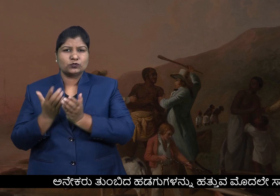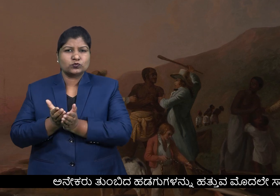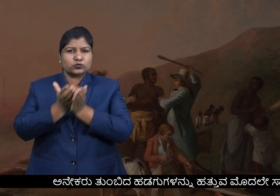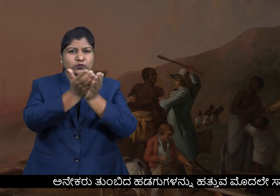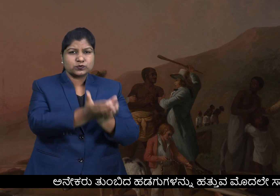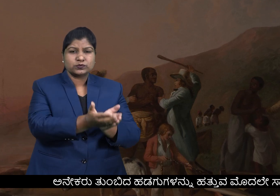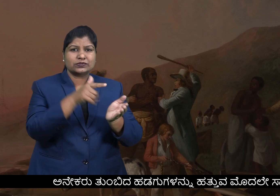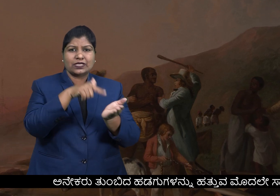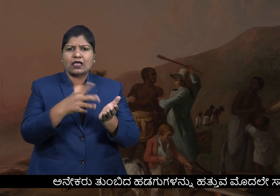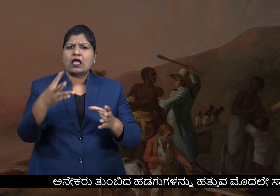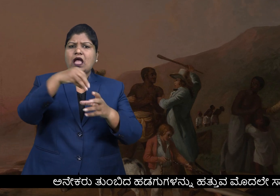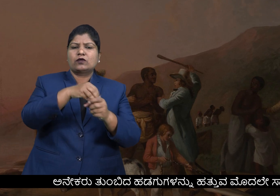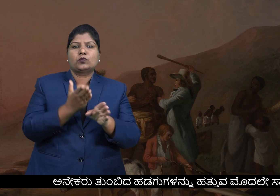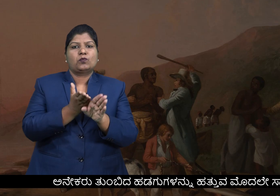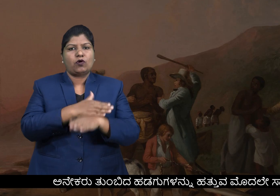ಮೊದಲೇ ಸಾಯುತ್ತಿದ್ದರು.